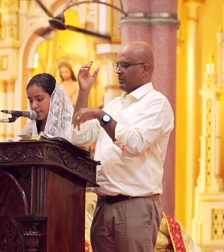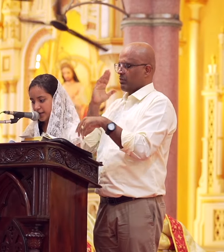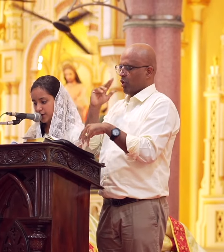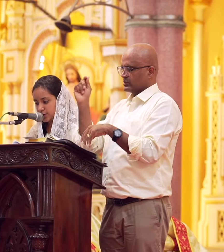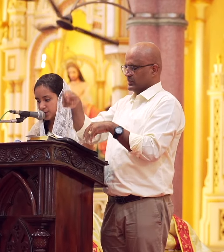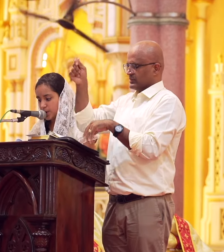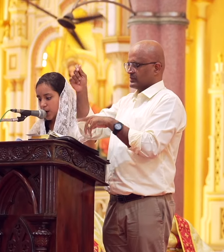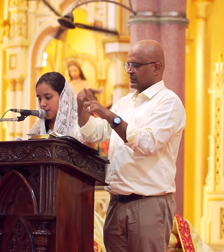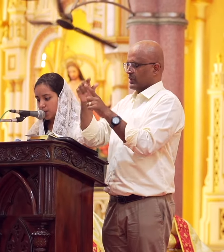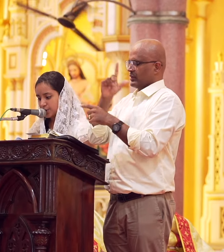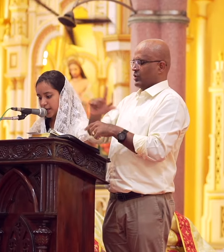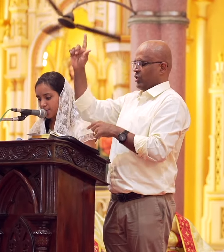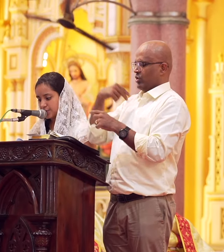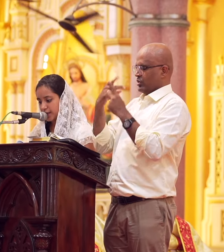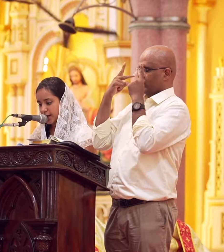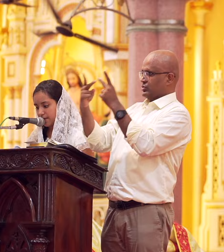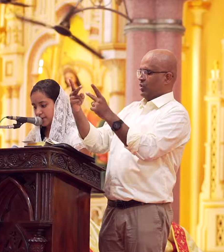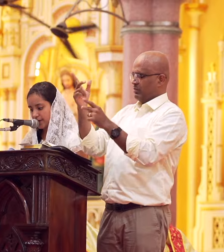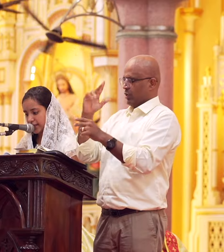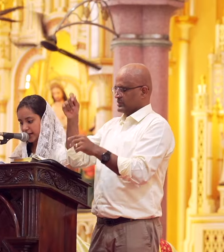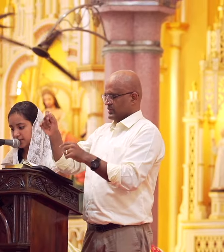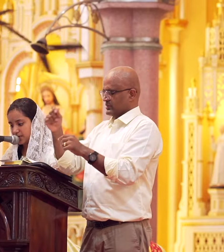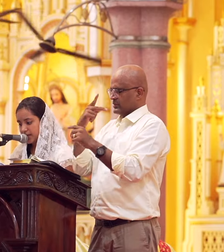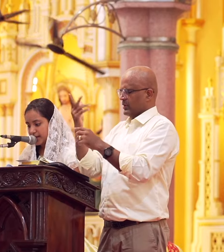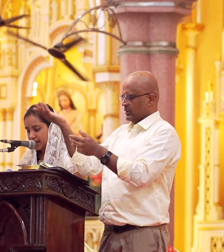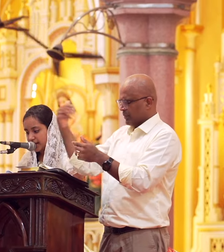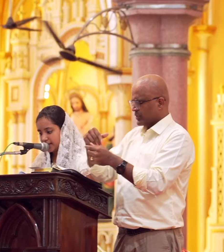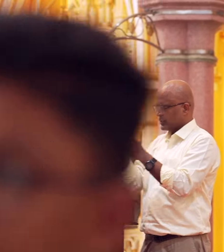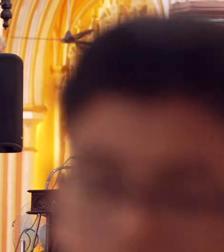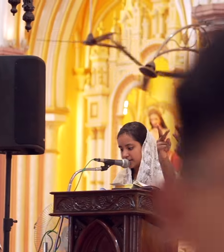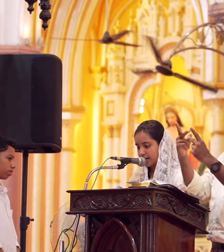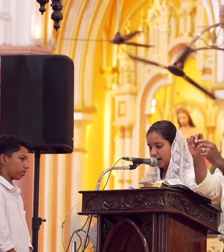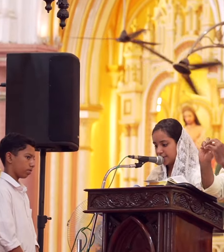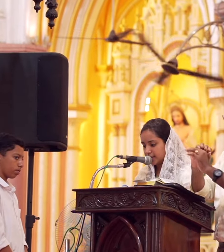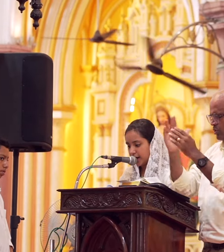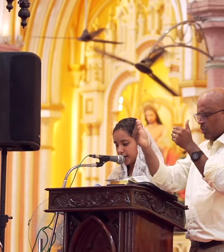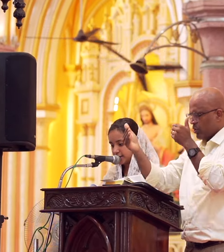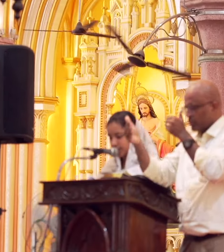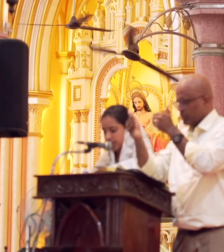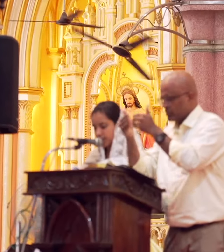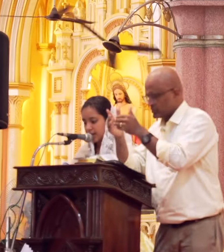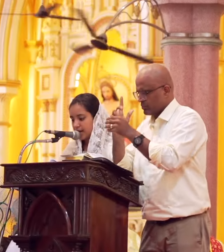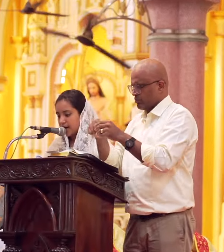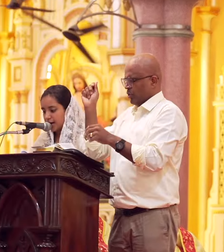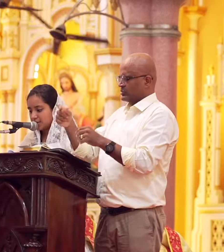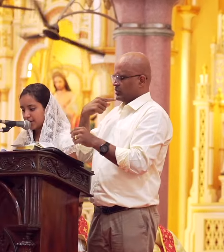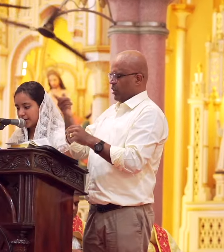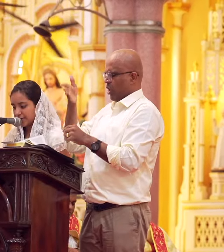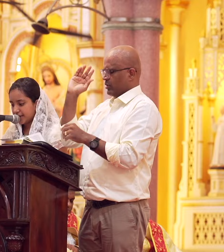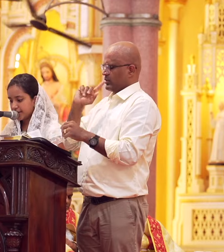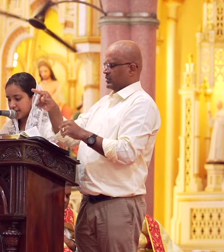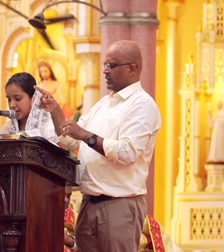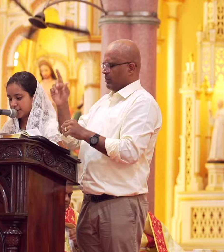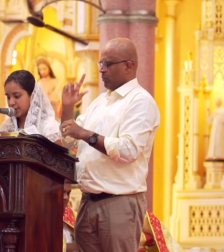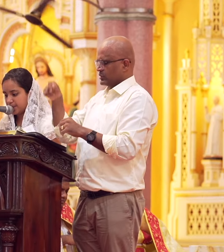ദൈവം അവനെ വിളിച്ചു. മോശേ മോശേ അവൻ വിളി കേട്ടു. ഇതാ ഞാൻ, അവിടുന്ന് അരുളി ചെയ്തു, അടുത്ത്